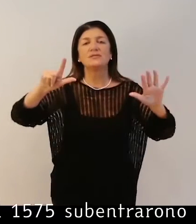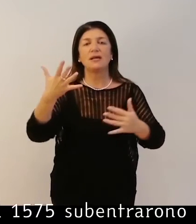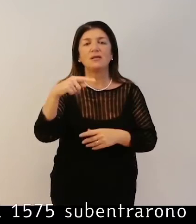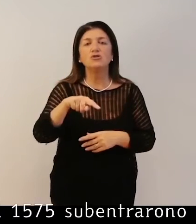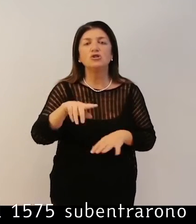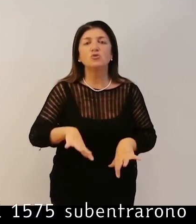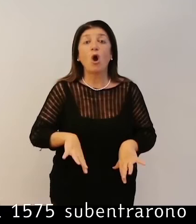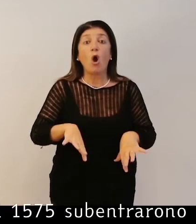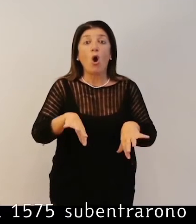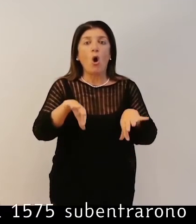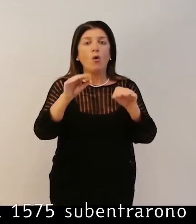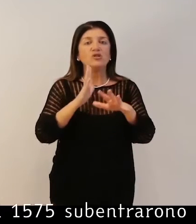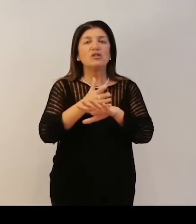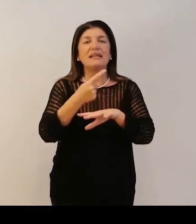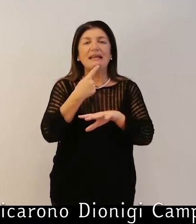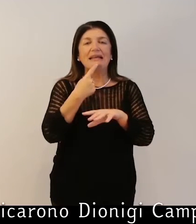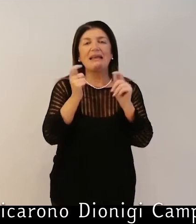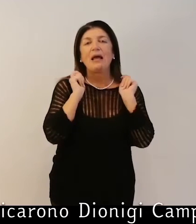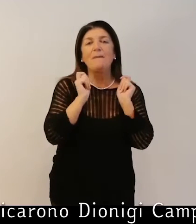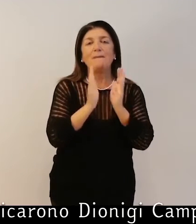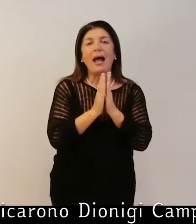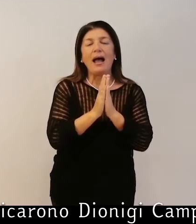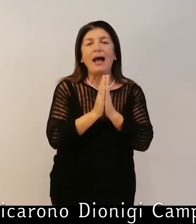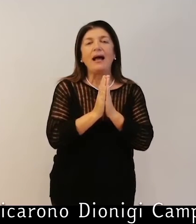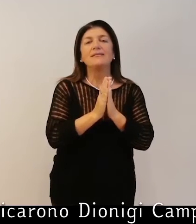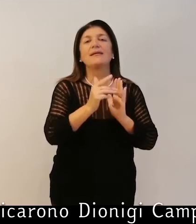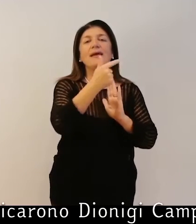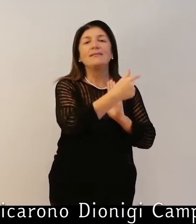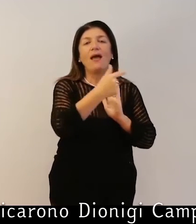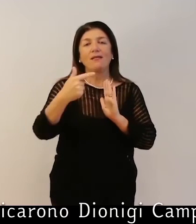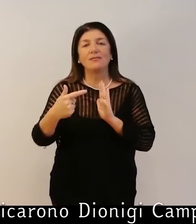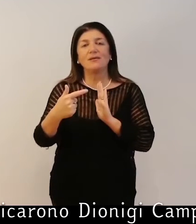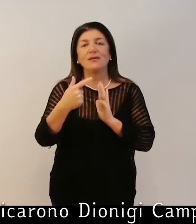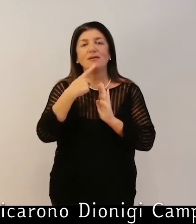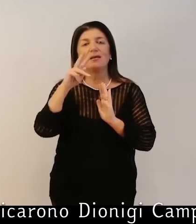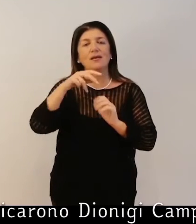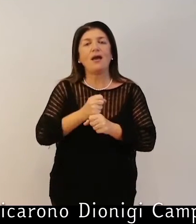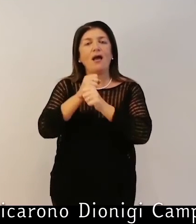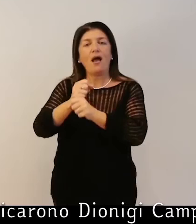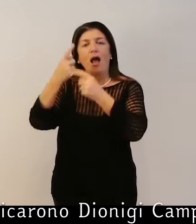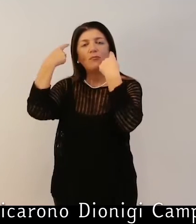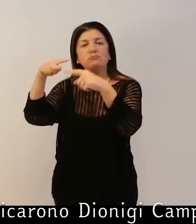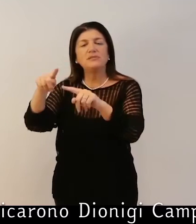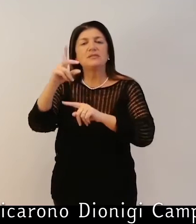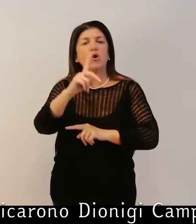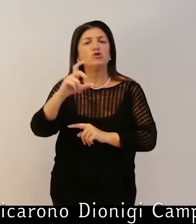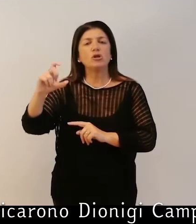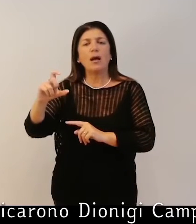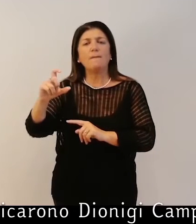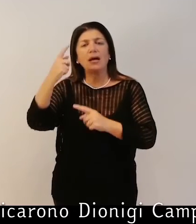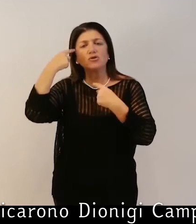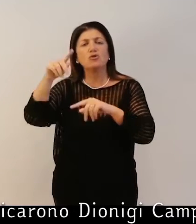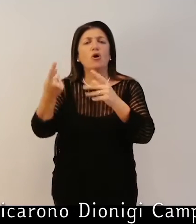1575 subentrarono i padri Teatini, che incaricarono Dionigi Campazzo della ricostruzione della